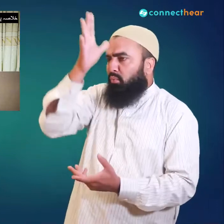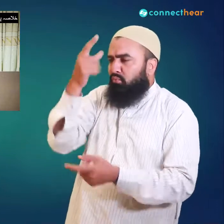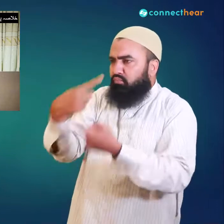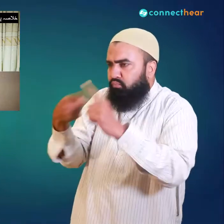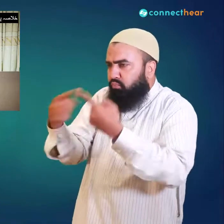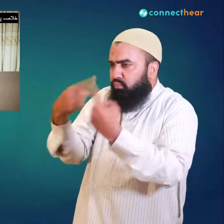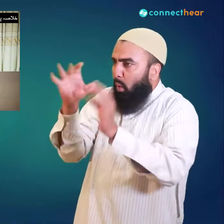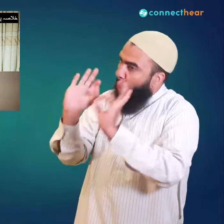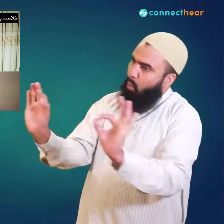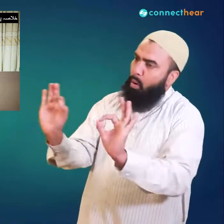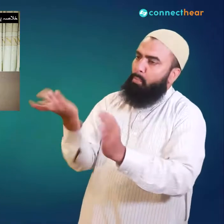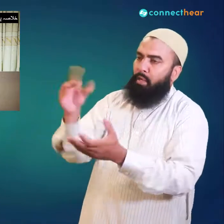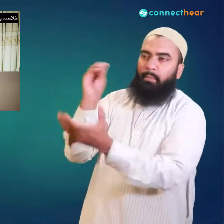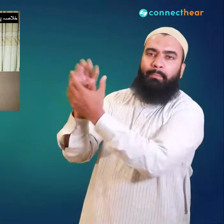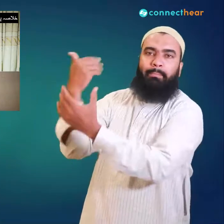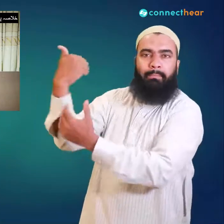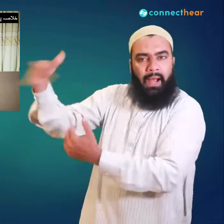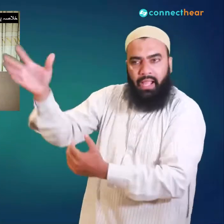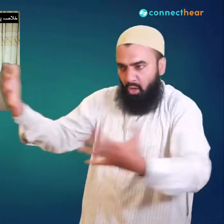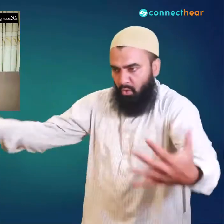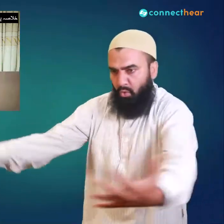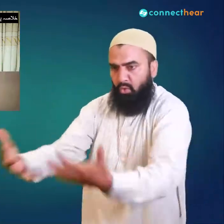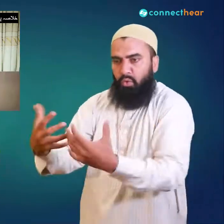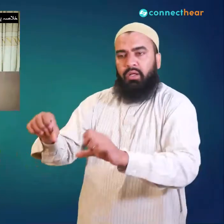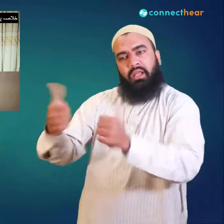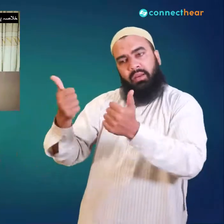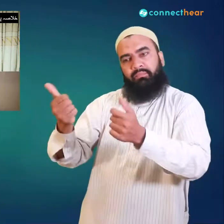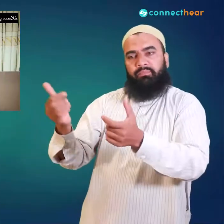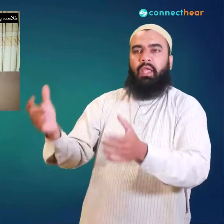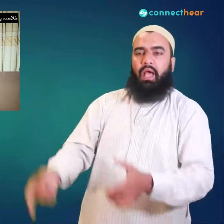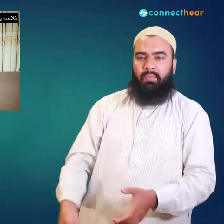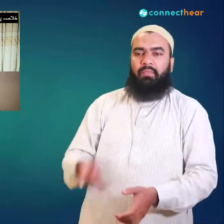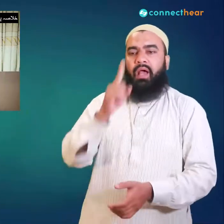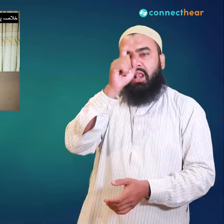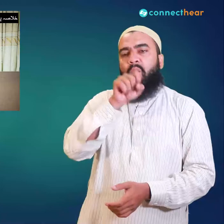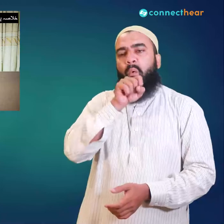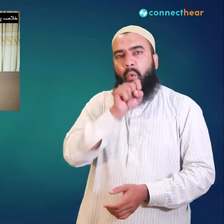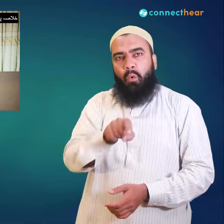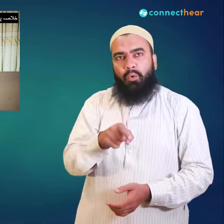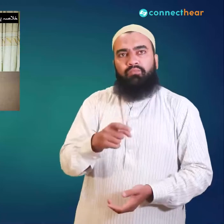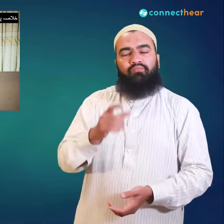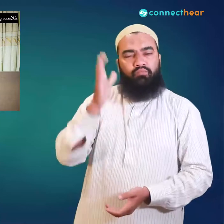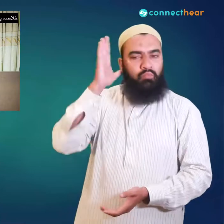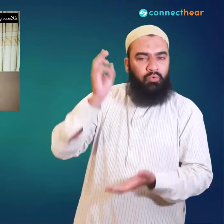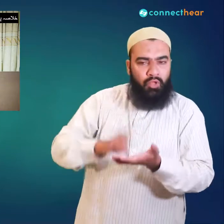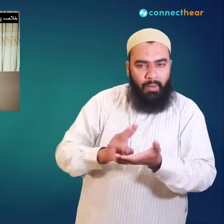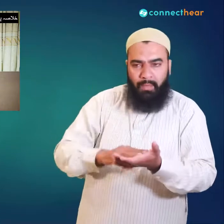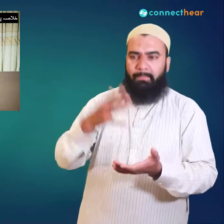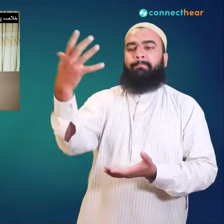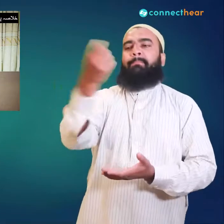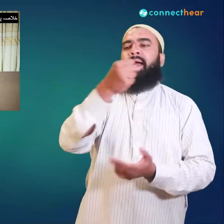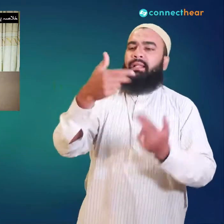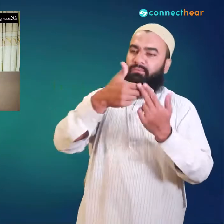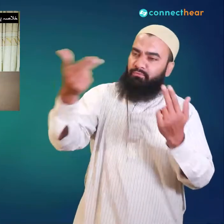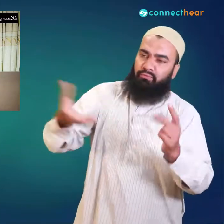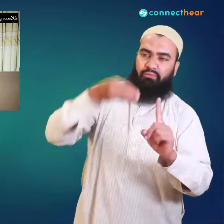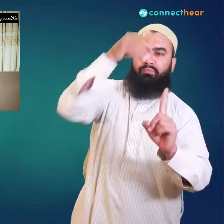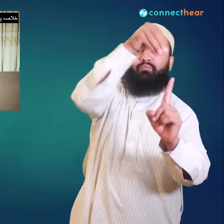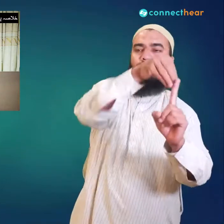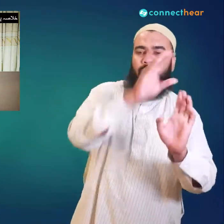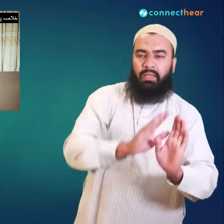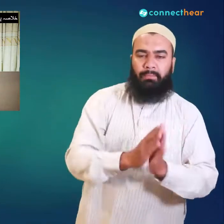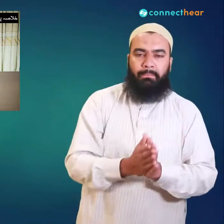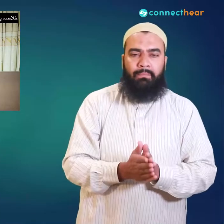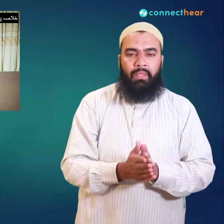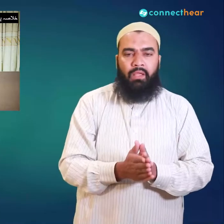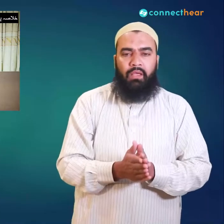زمانہ قدیم سے اللہ رب العزت کا یہ قانون جاری اور ساری رہا ہے کہ غنیمت کے مال سے کسی کو فائدہ